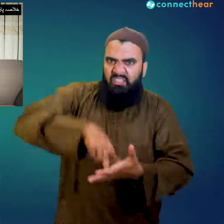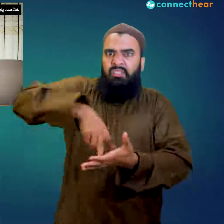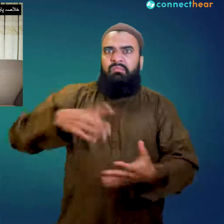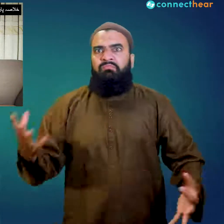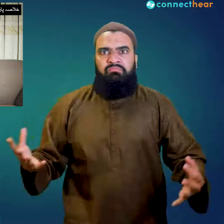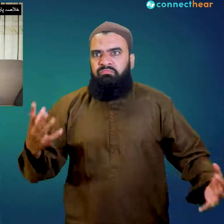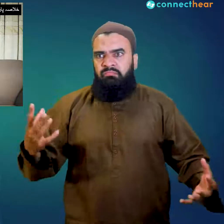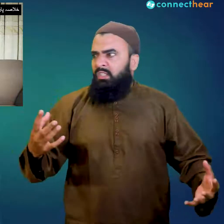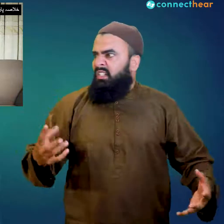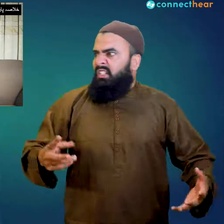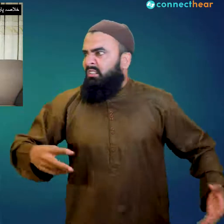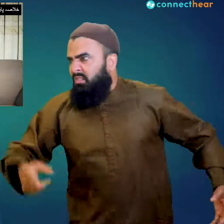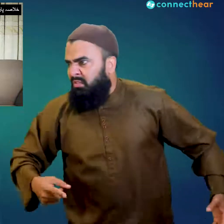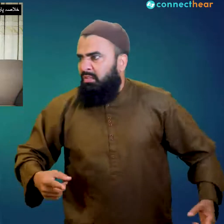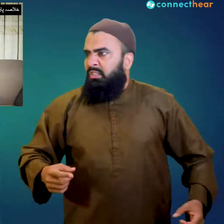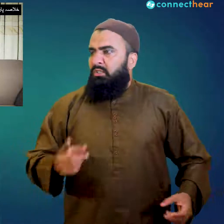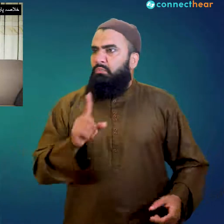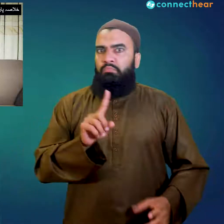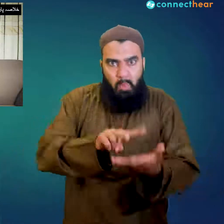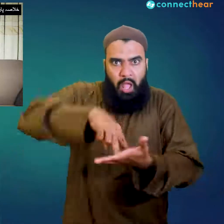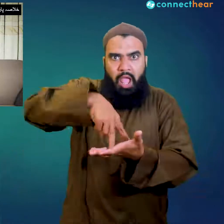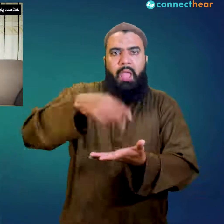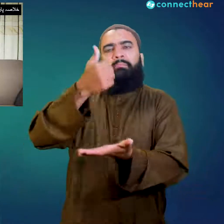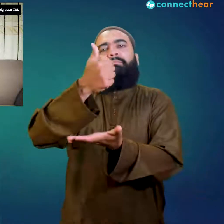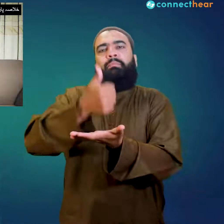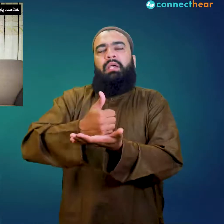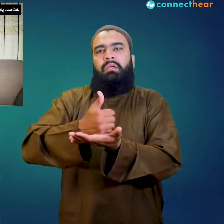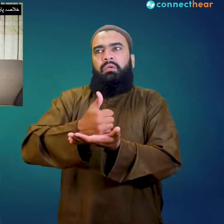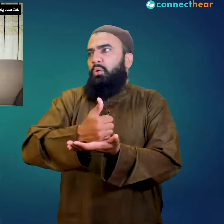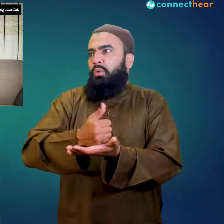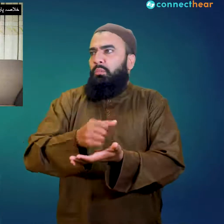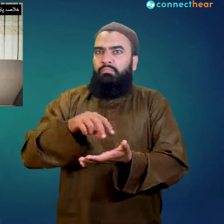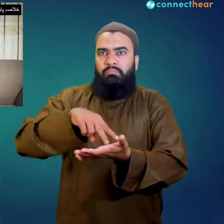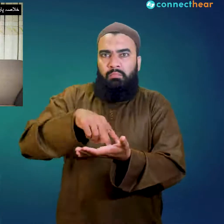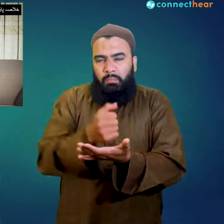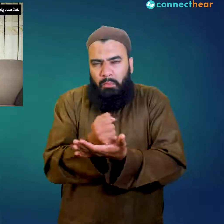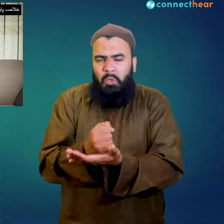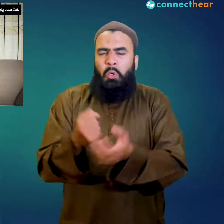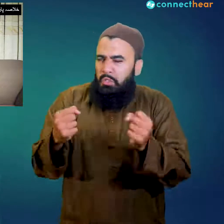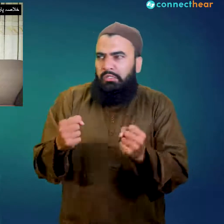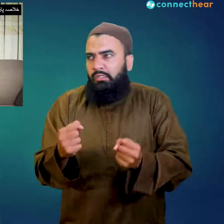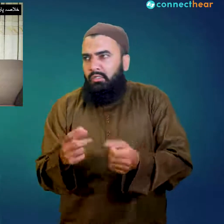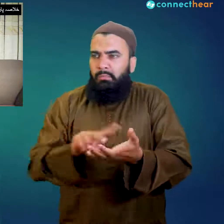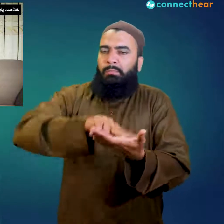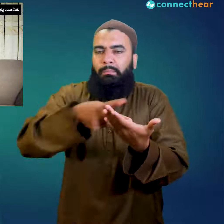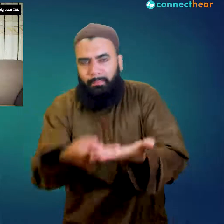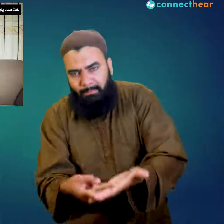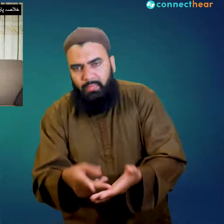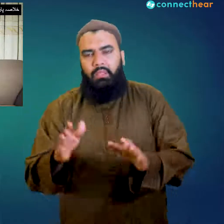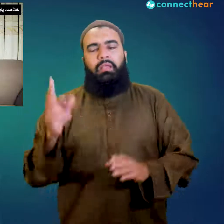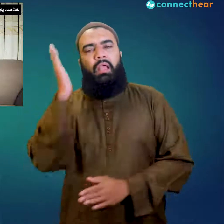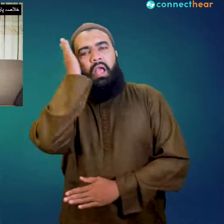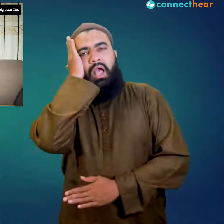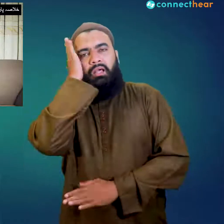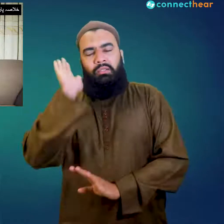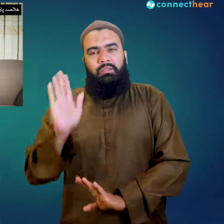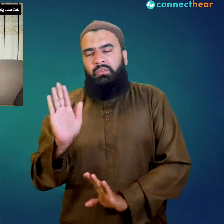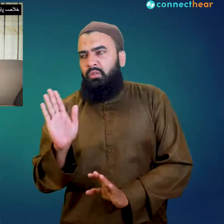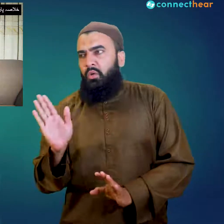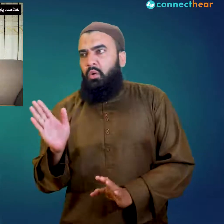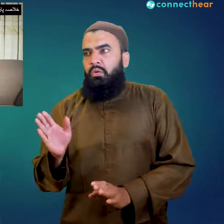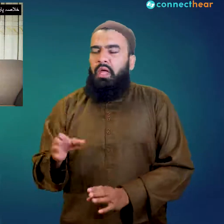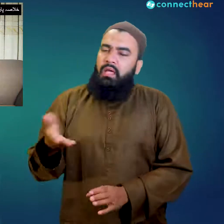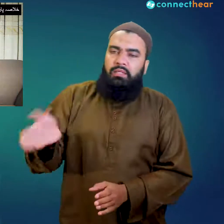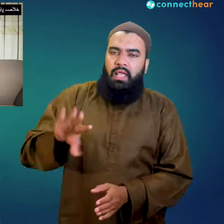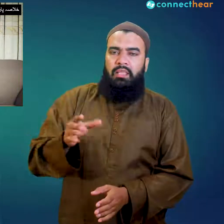تو بیٹھ جائے، بیٹھا ہے تو لیٹ جائے، اور اعوذ باللہ من الشیطان الرجیم پڑھ لیے جائے، اور اسی کے ساتھ فرمایا